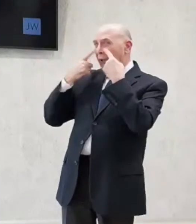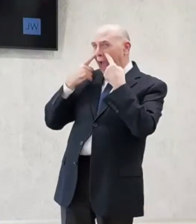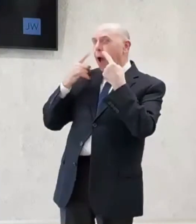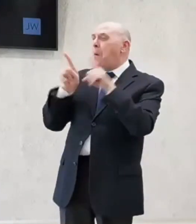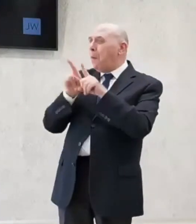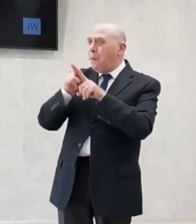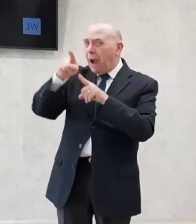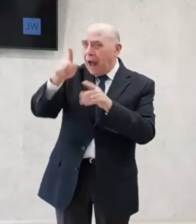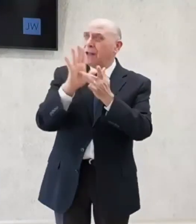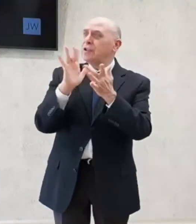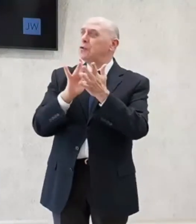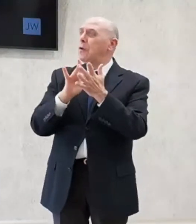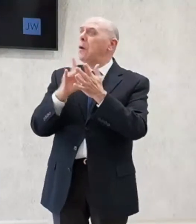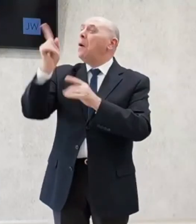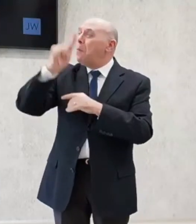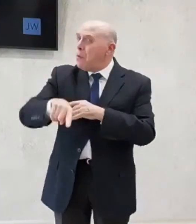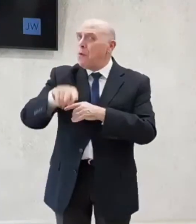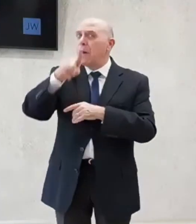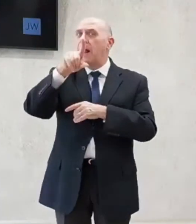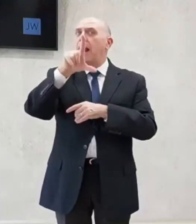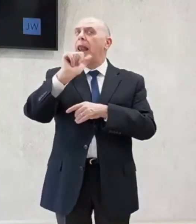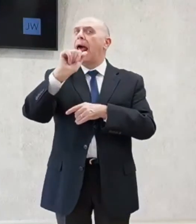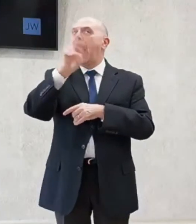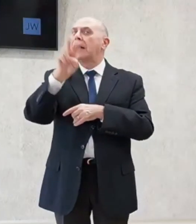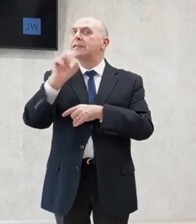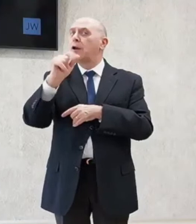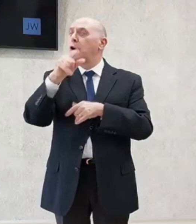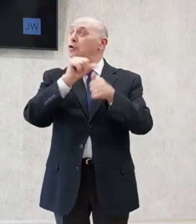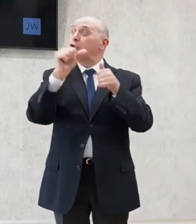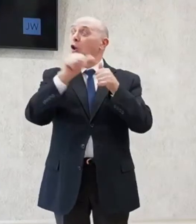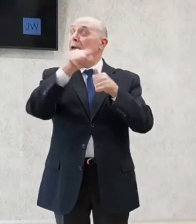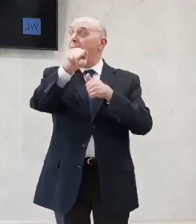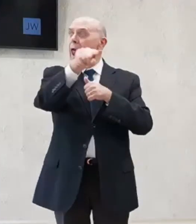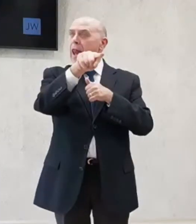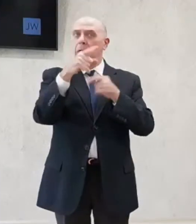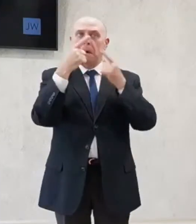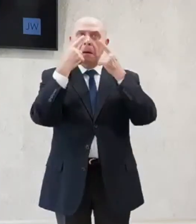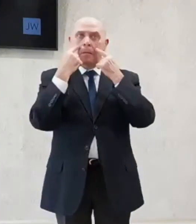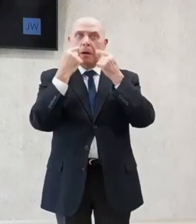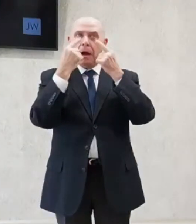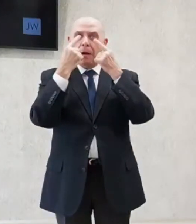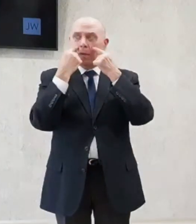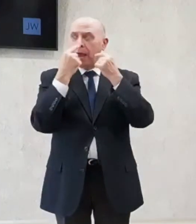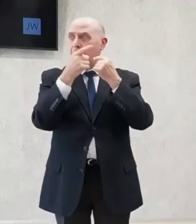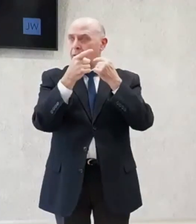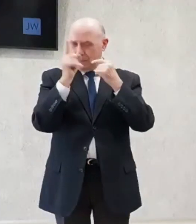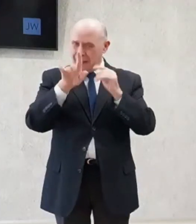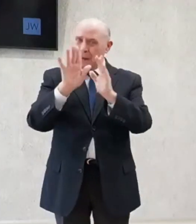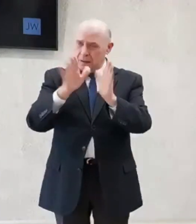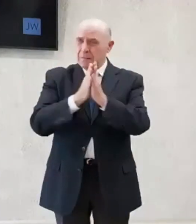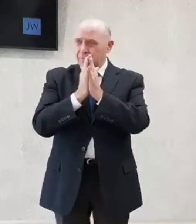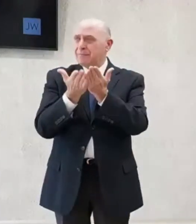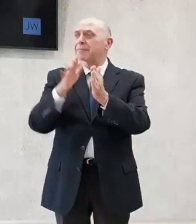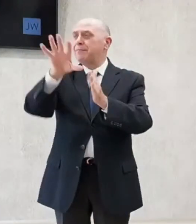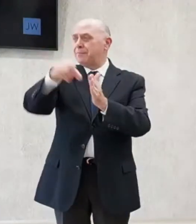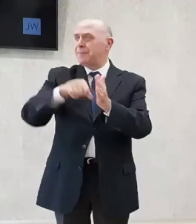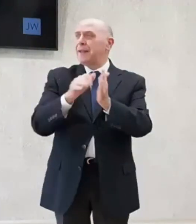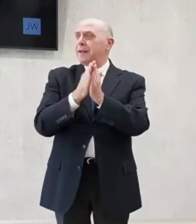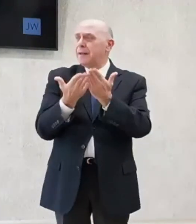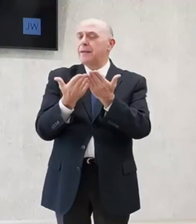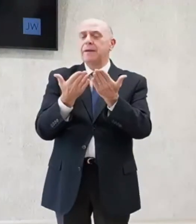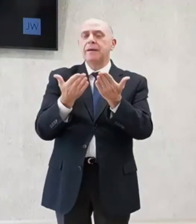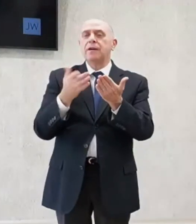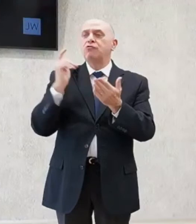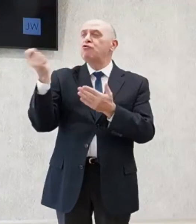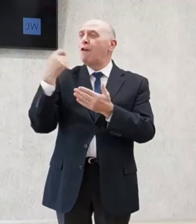delle sorelle di Lazzaro dei suoi amici che erano lì presenti e ancora vi invito a prendere la vostra traduzione della Bibbia